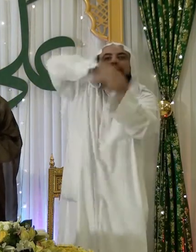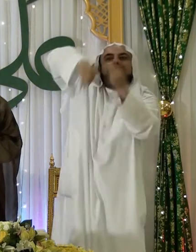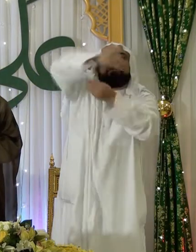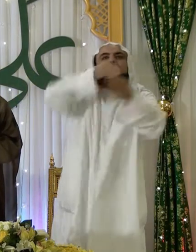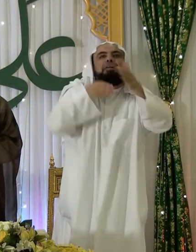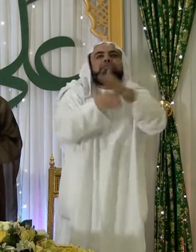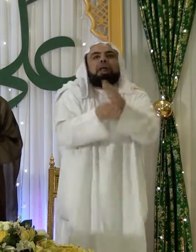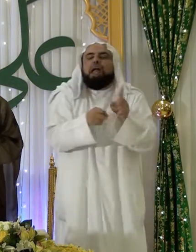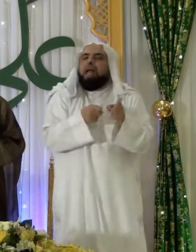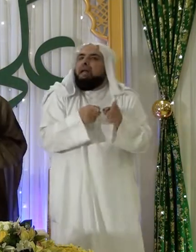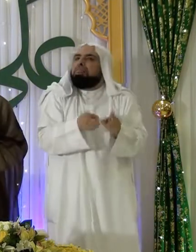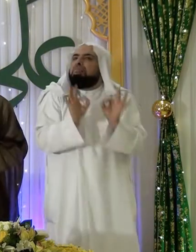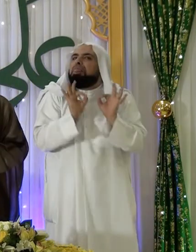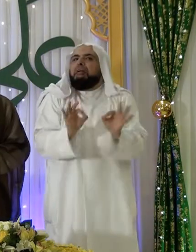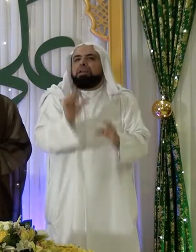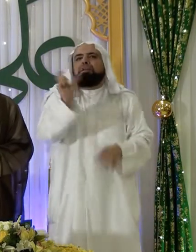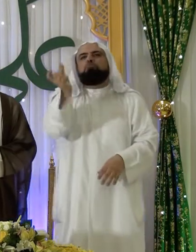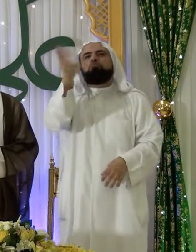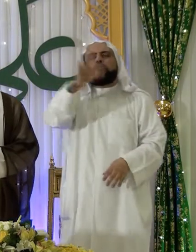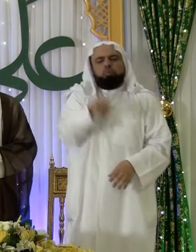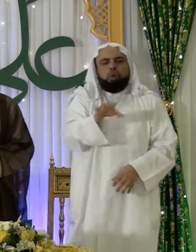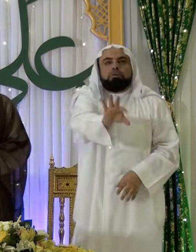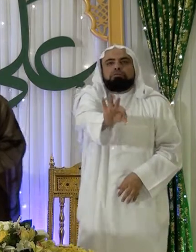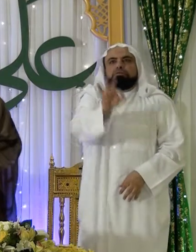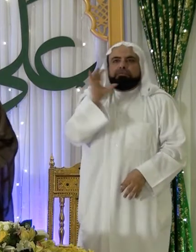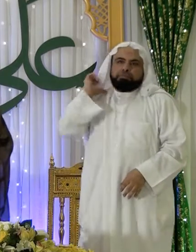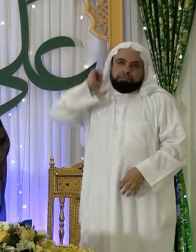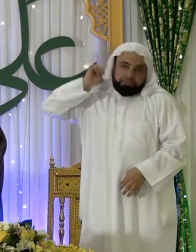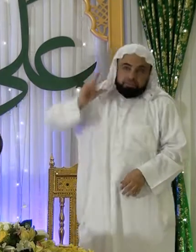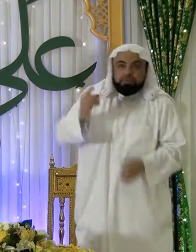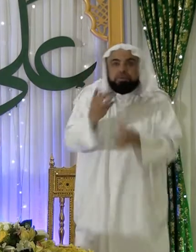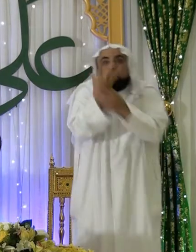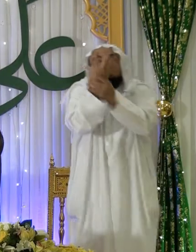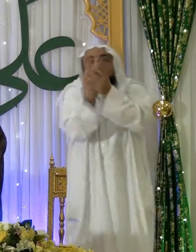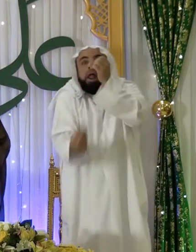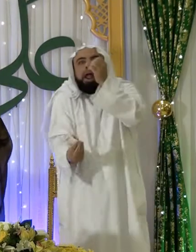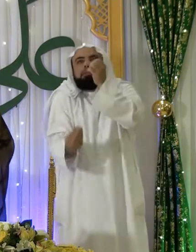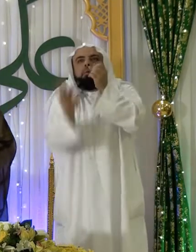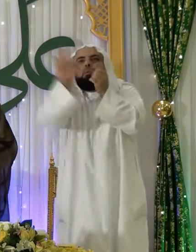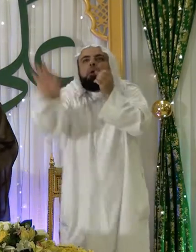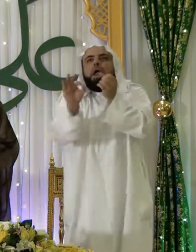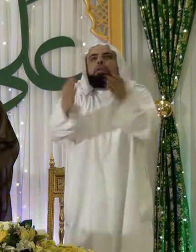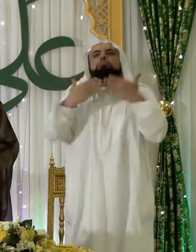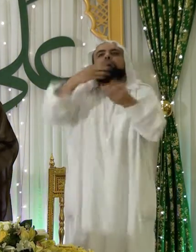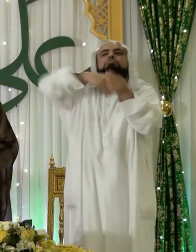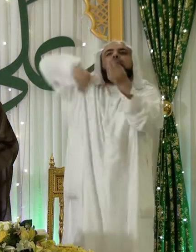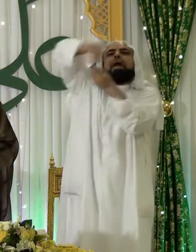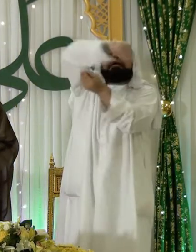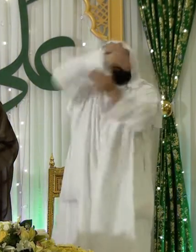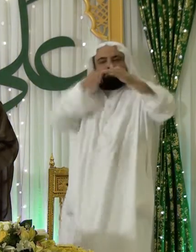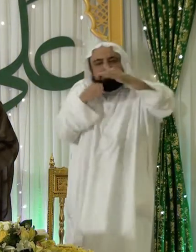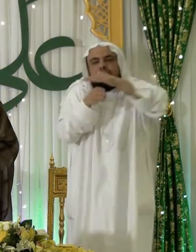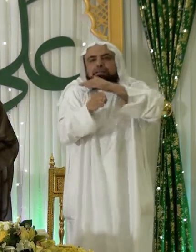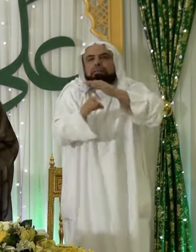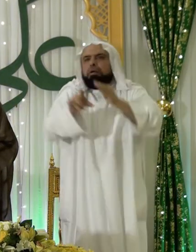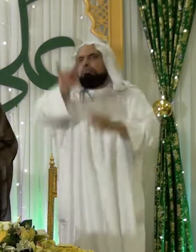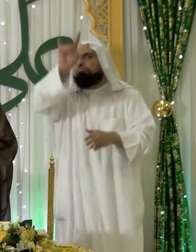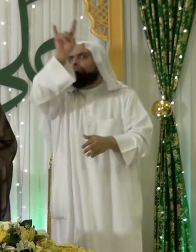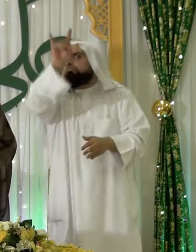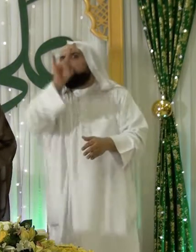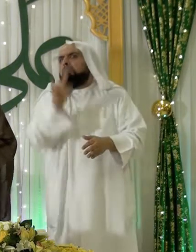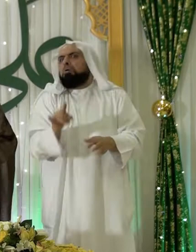الله صلى الله عليه وآله. ولادته في البيت لا شك أنها